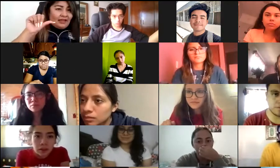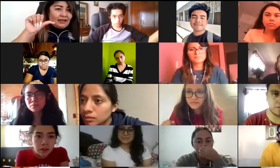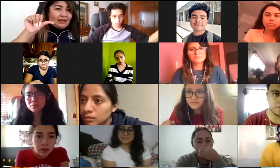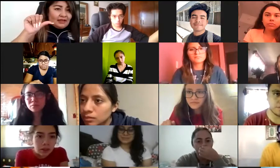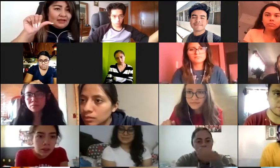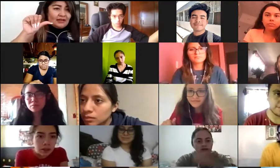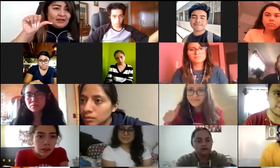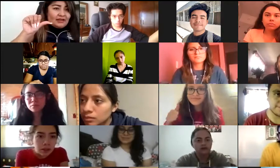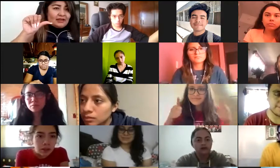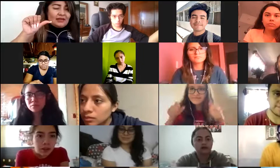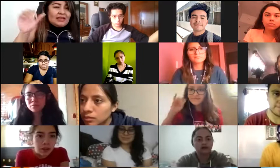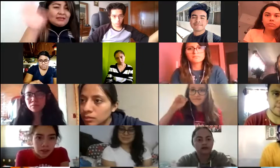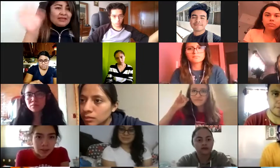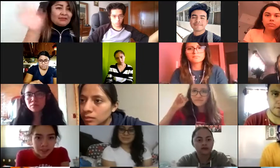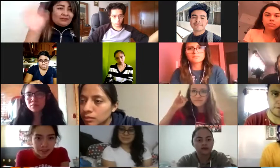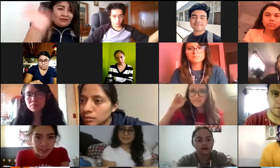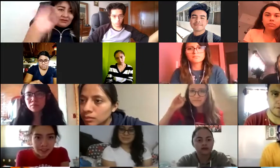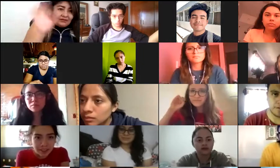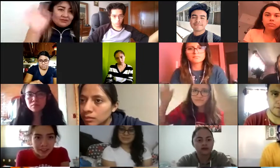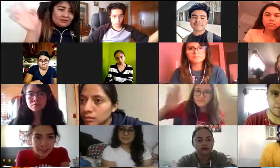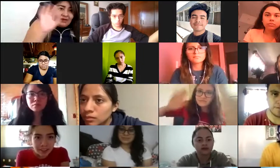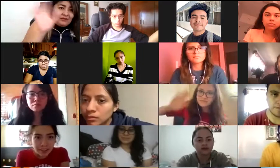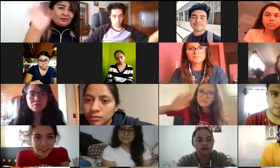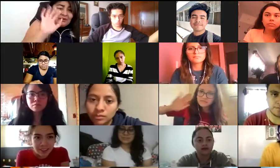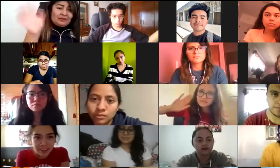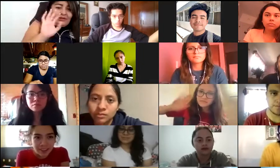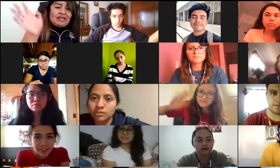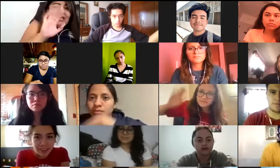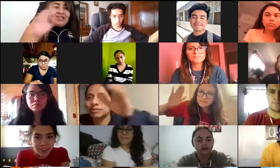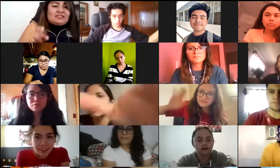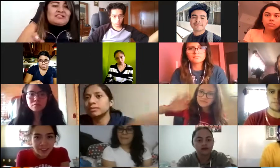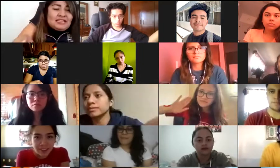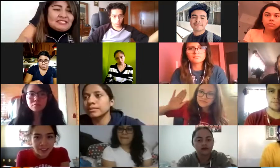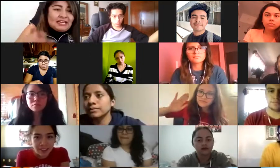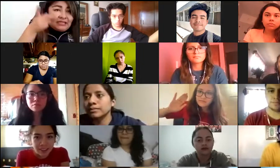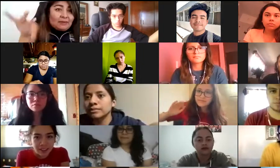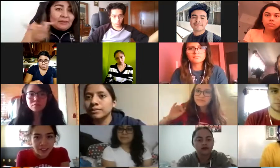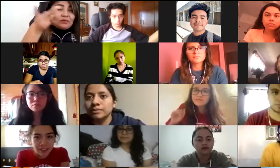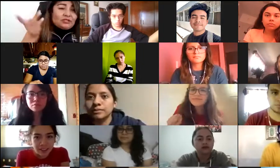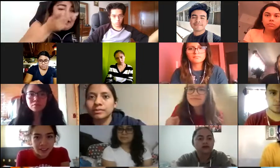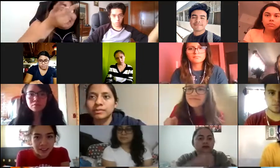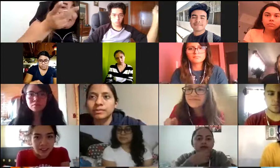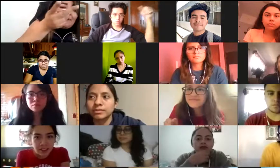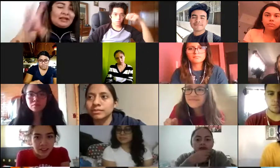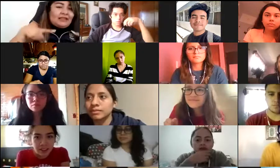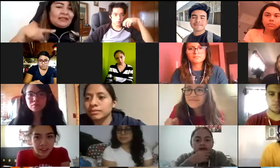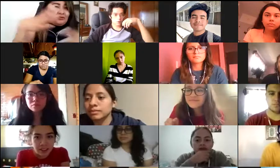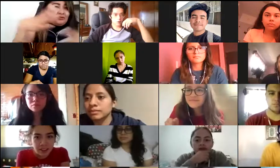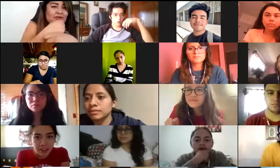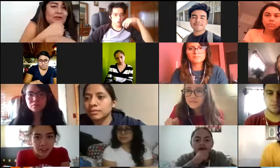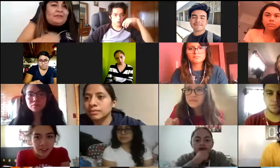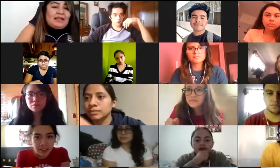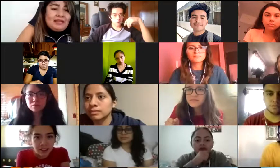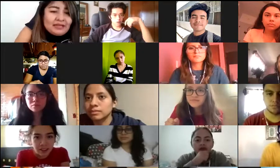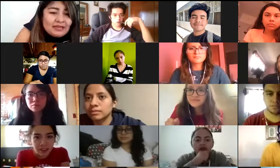Lozada. Levanta la mano, mueve la mano, mueve la mano. Y entonces Alicia te va a preguntar para darte tu